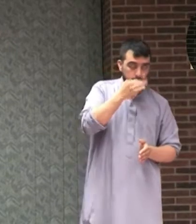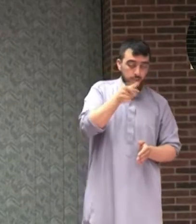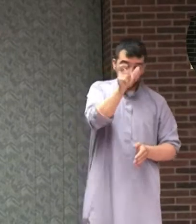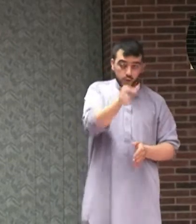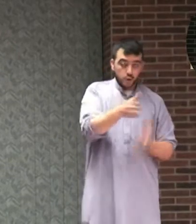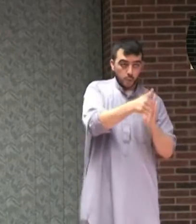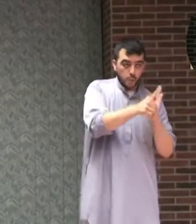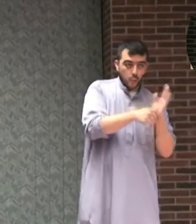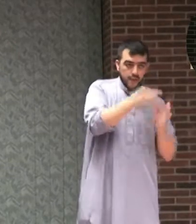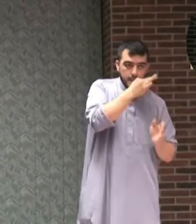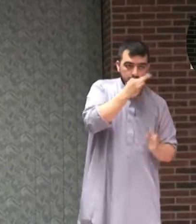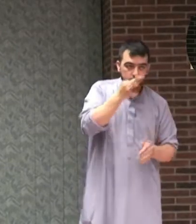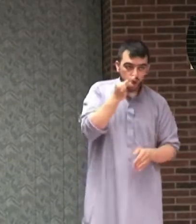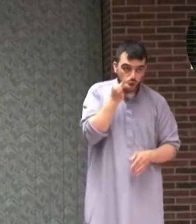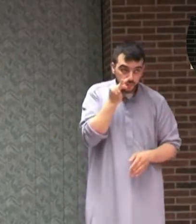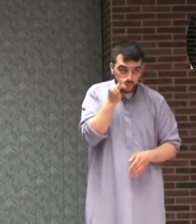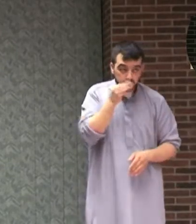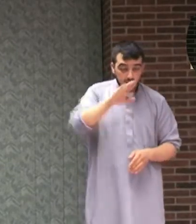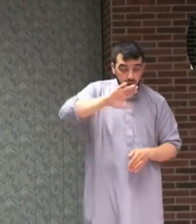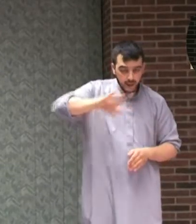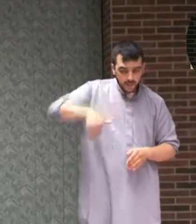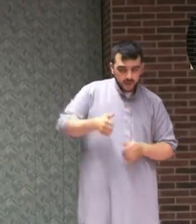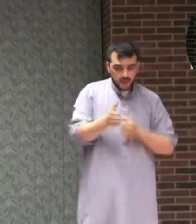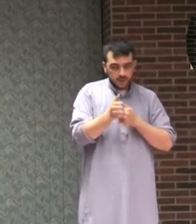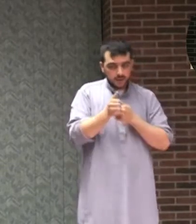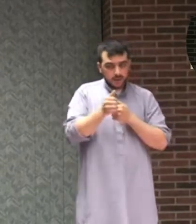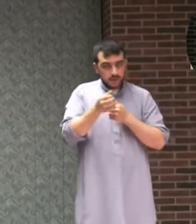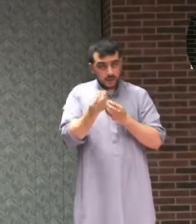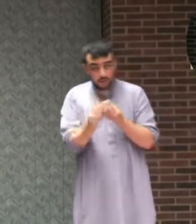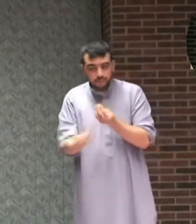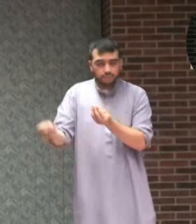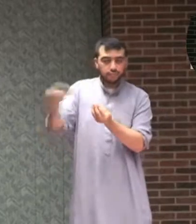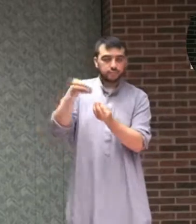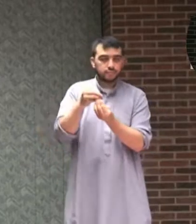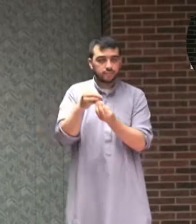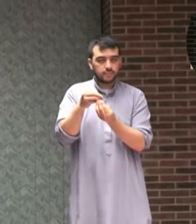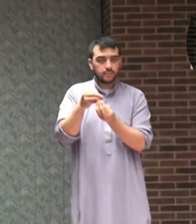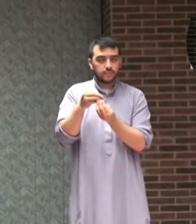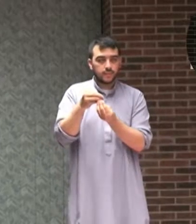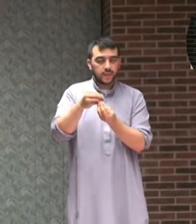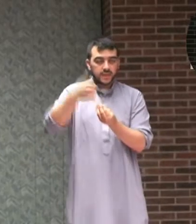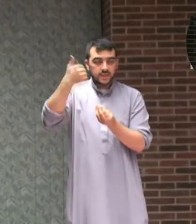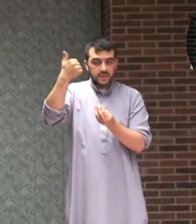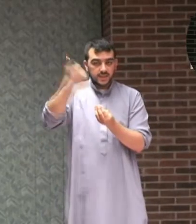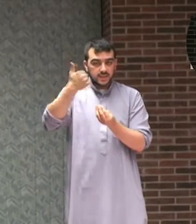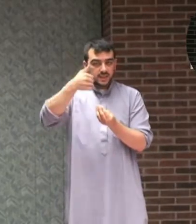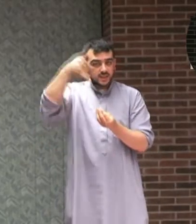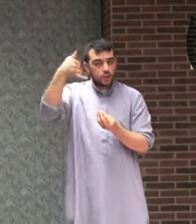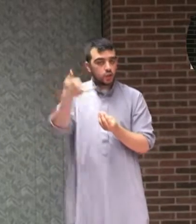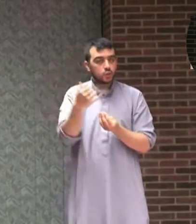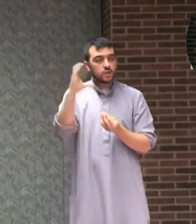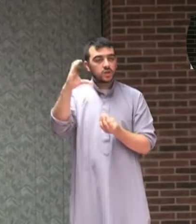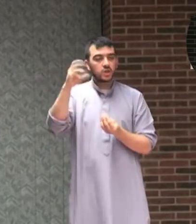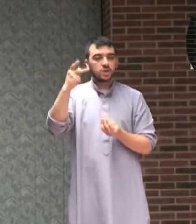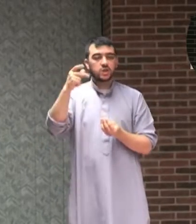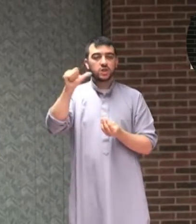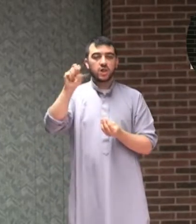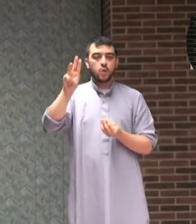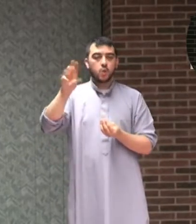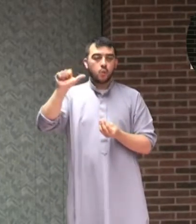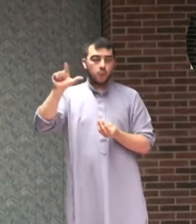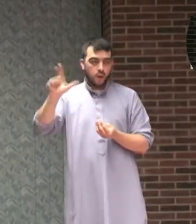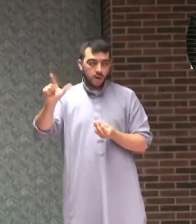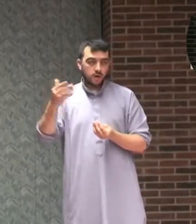Ramadan », celui qui jeûne le mois du Ramadan et qui le fait suivre par Sitt min Shawwal. Donc celle qui a des